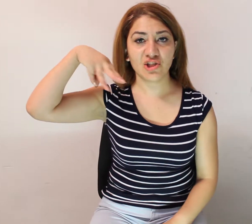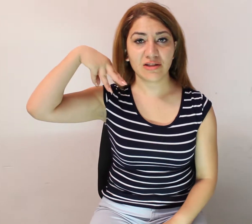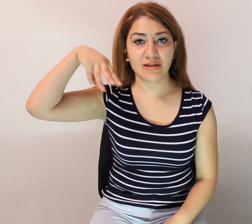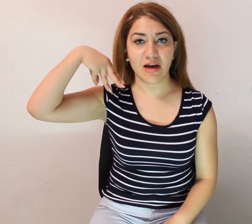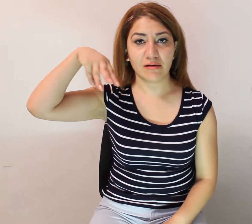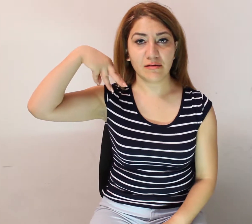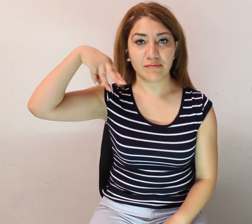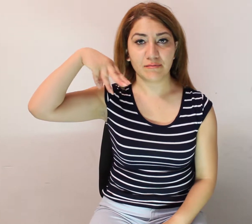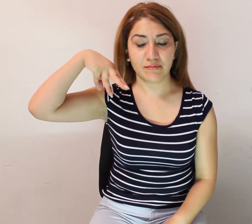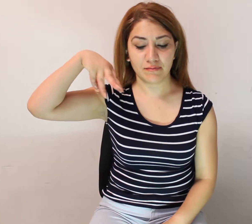Տաջիկստան,